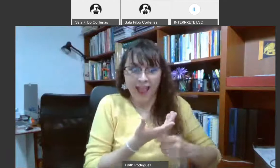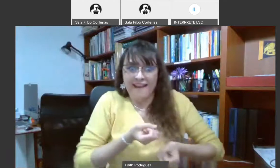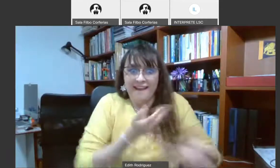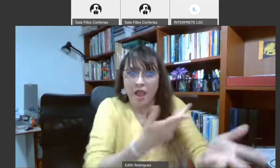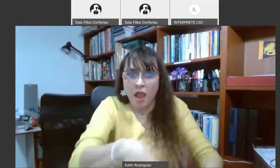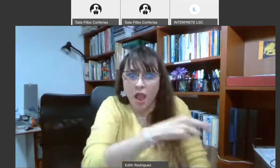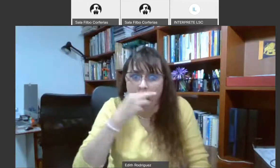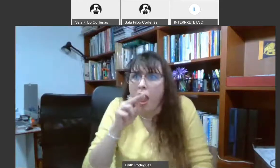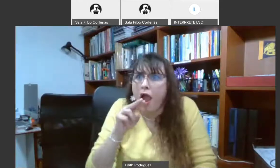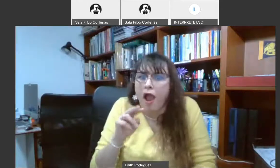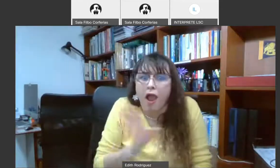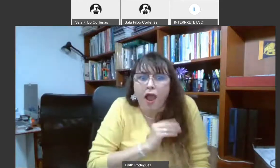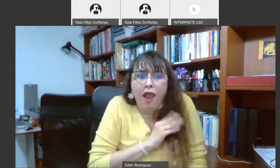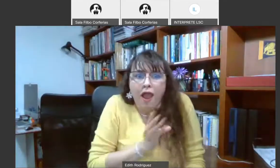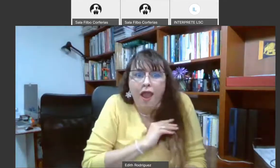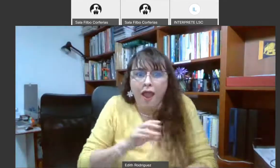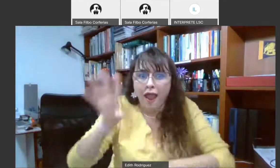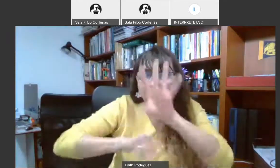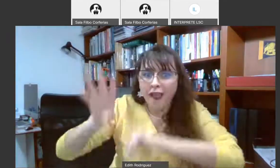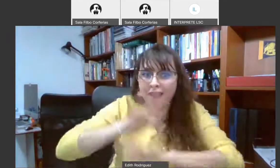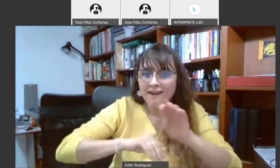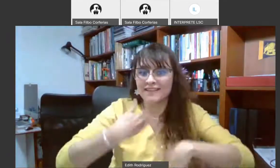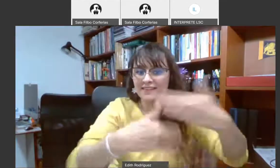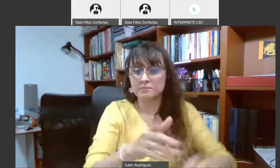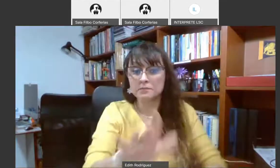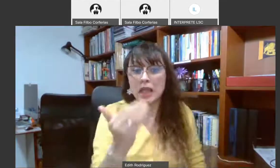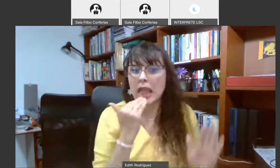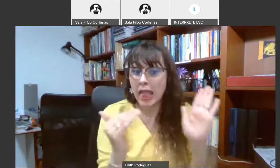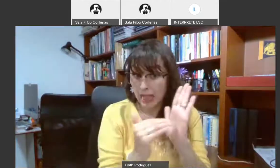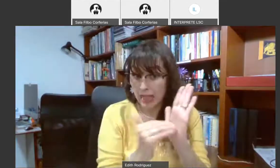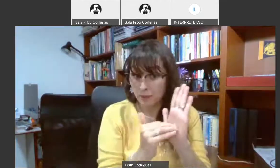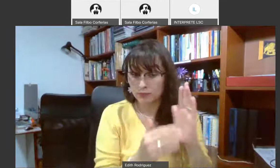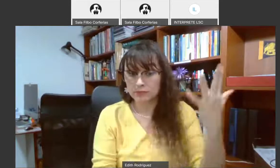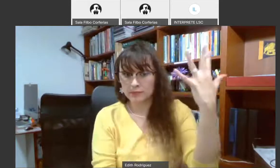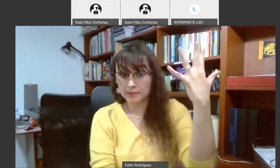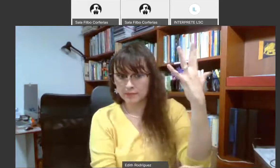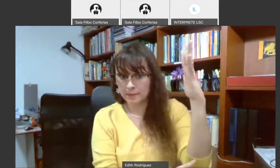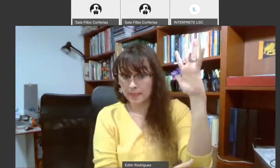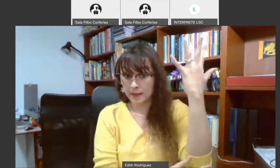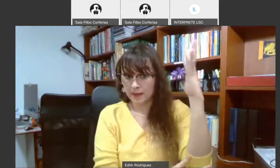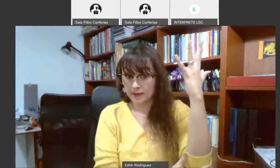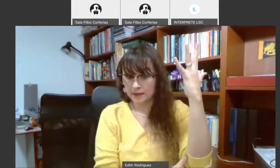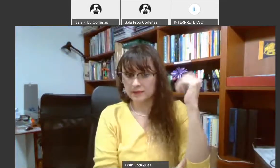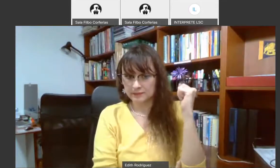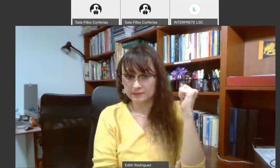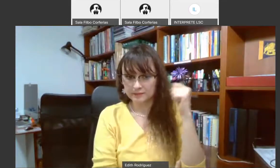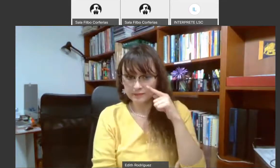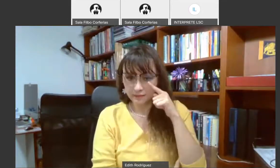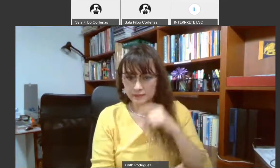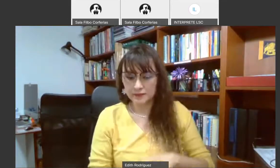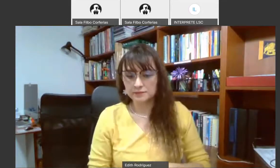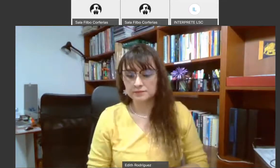entonces se hace una socialización y sale de forma natural. Entonces, de esta forma, también les permite a los niños poder